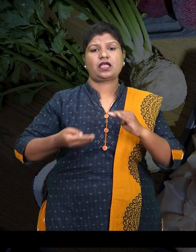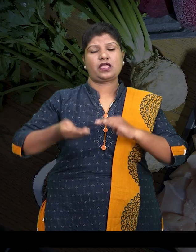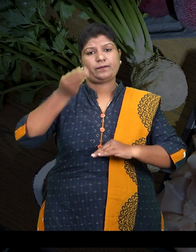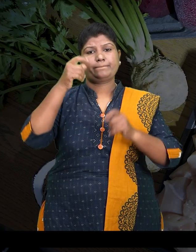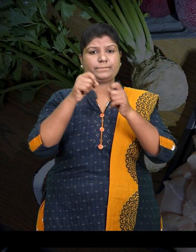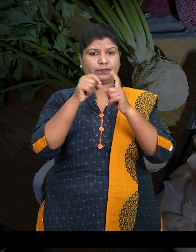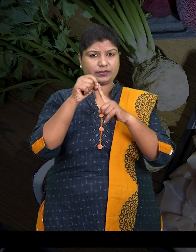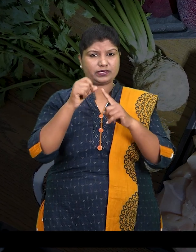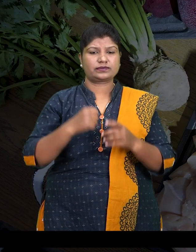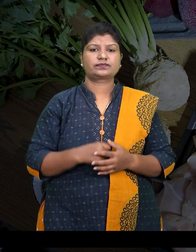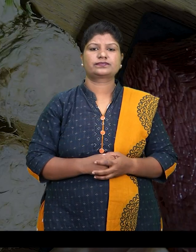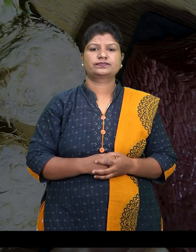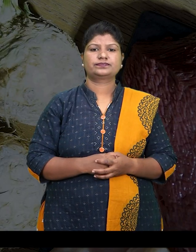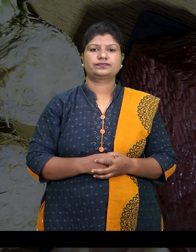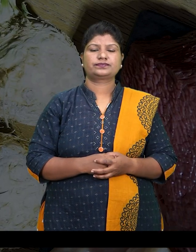उच्च रक्तचाप,